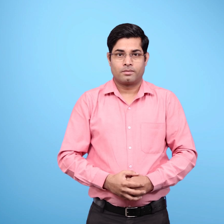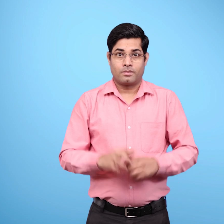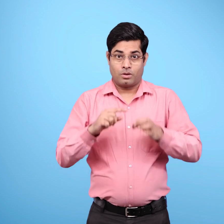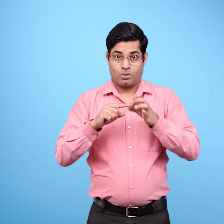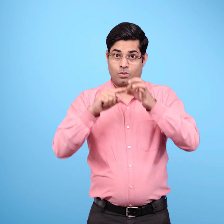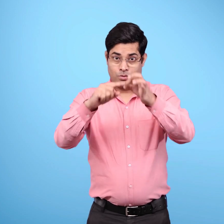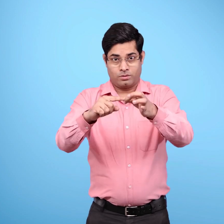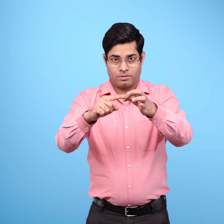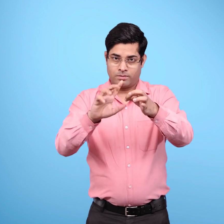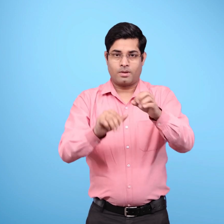अ